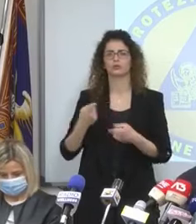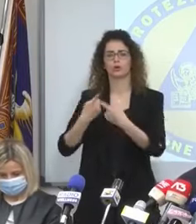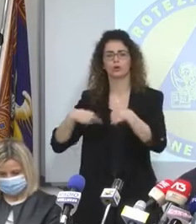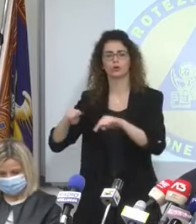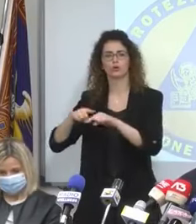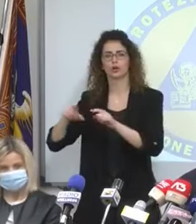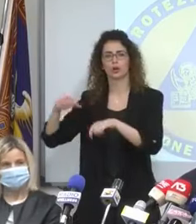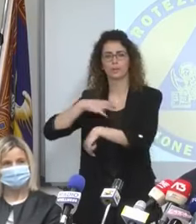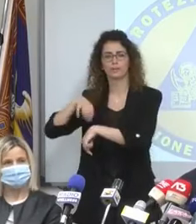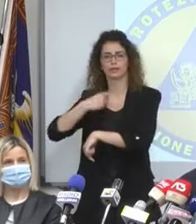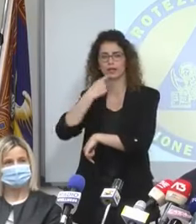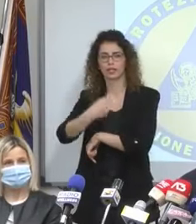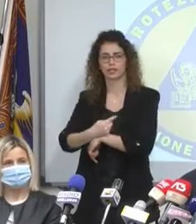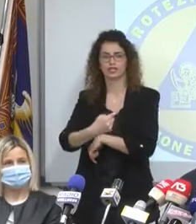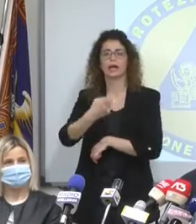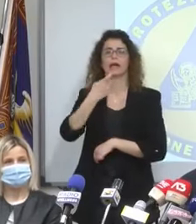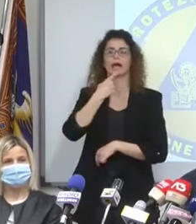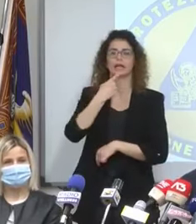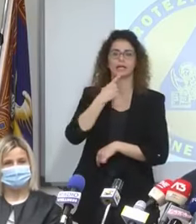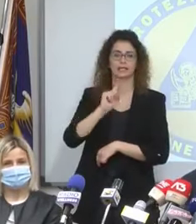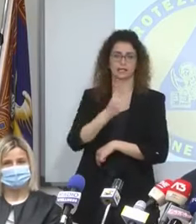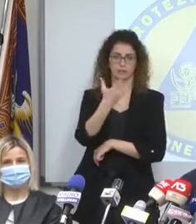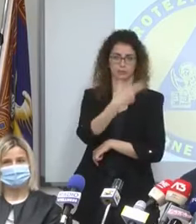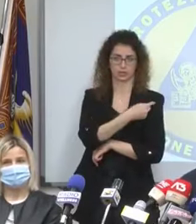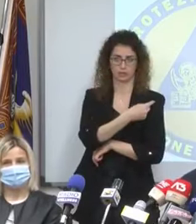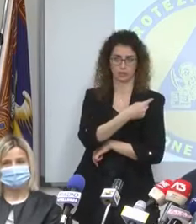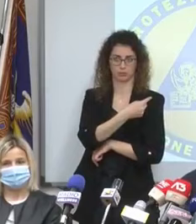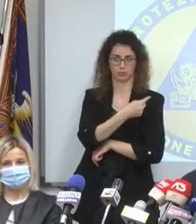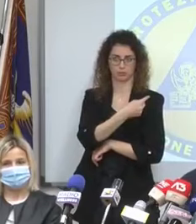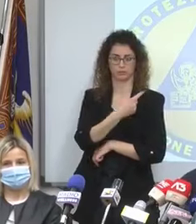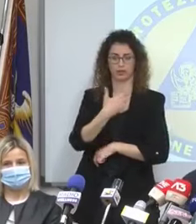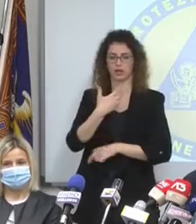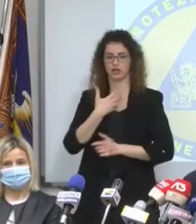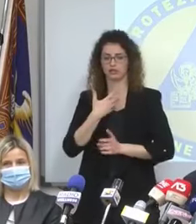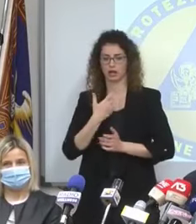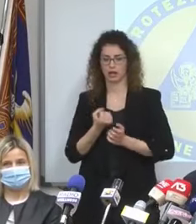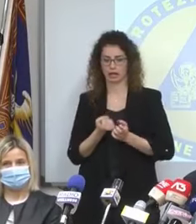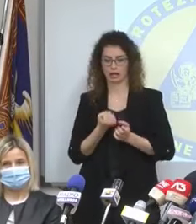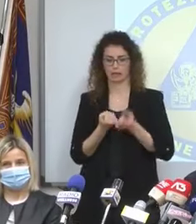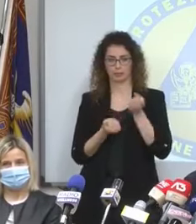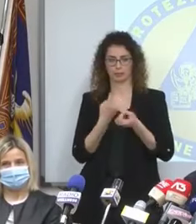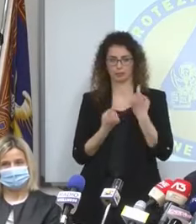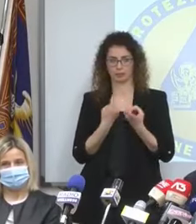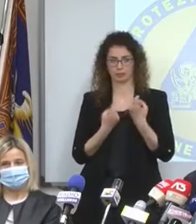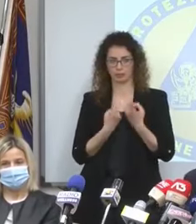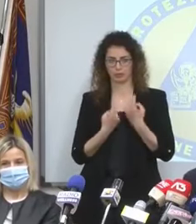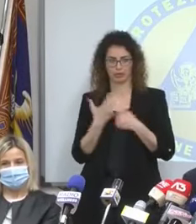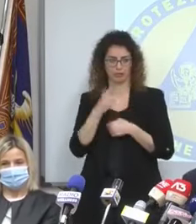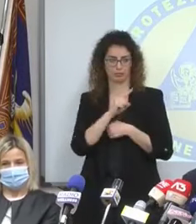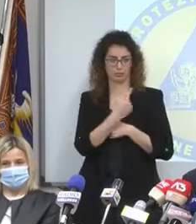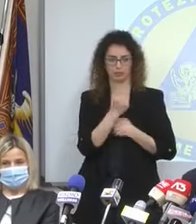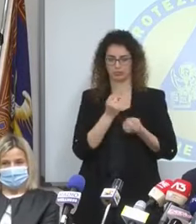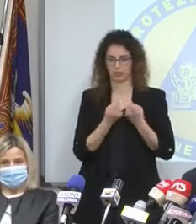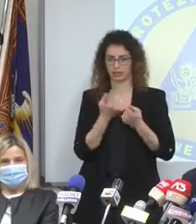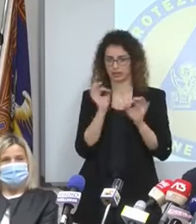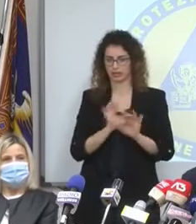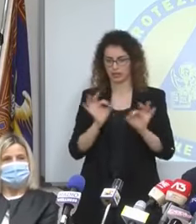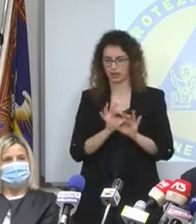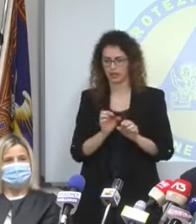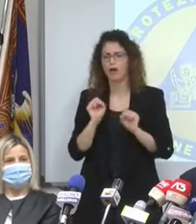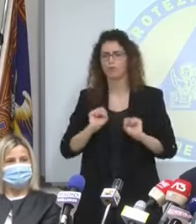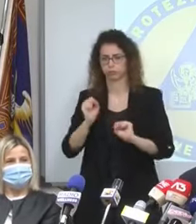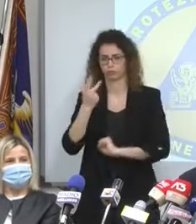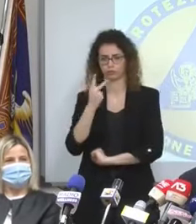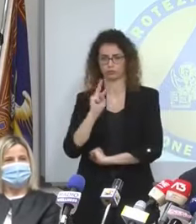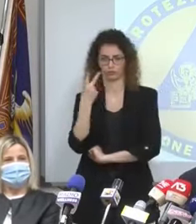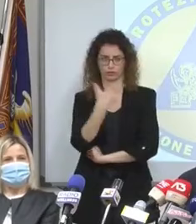che dice che siccome chi ha fatto la prima dose, se non ha motivazioni per cui ha avuto reazioni avverse con la prima dose, a maggior ragione la seconda